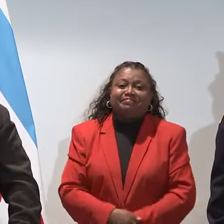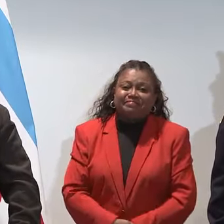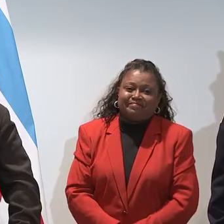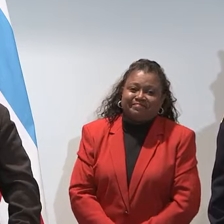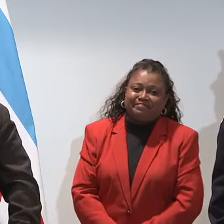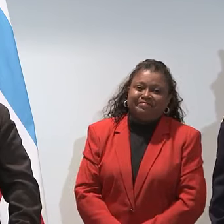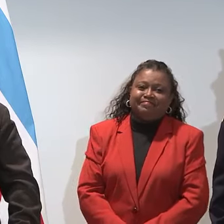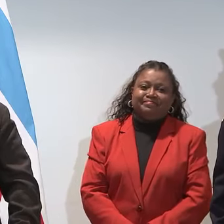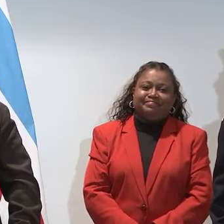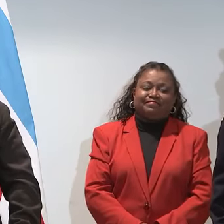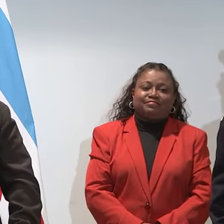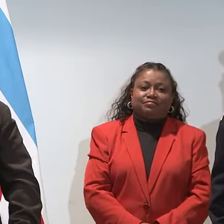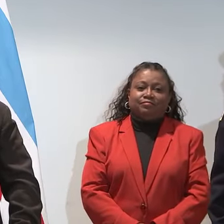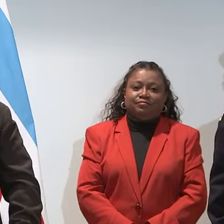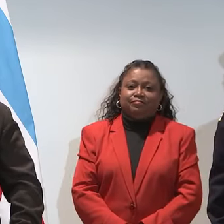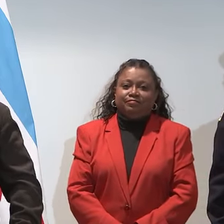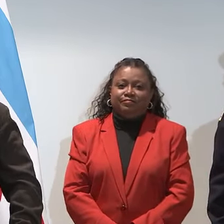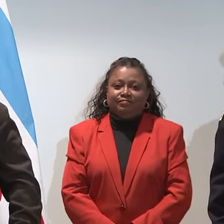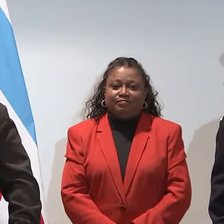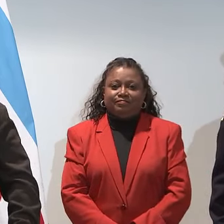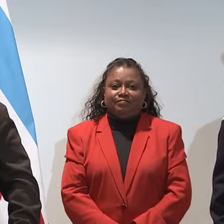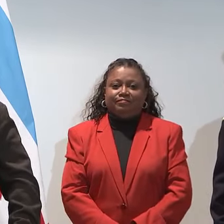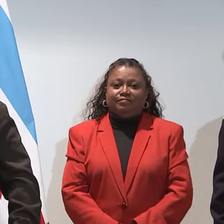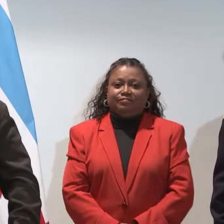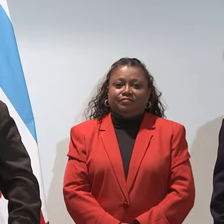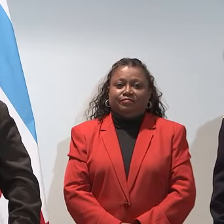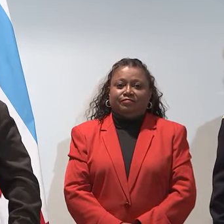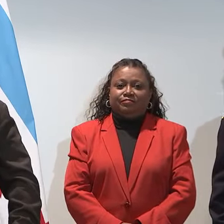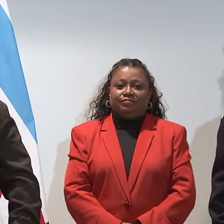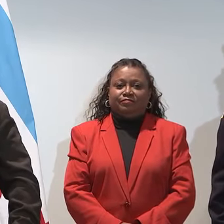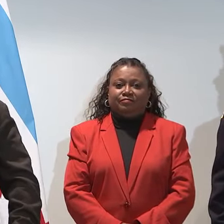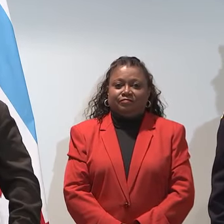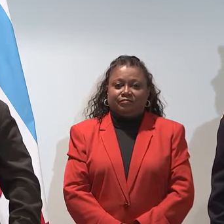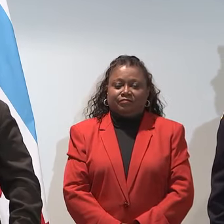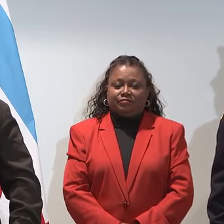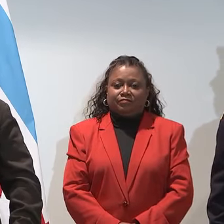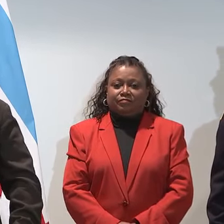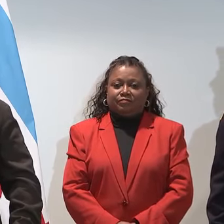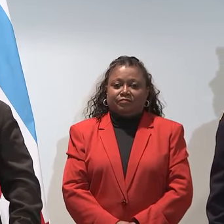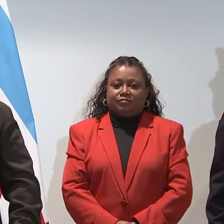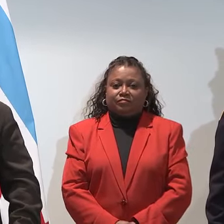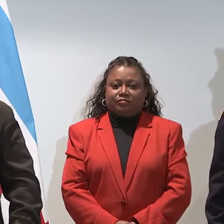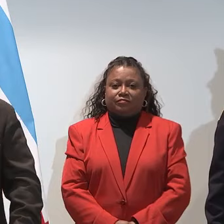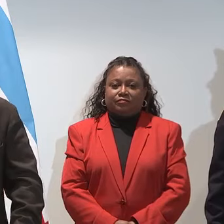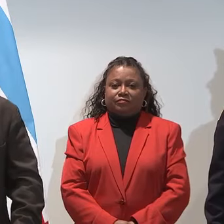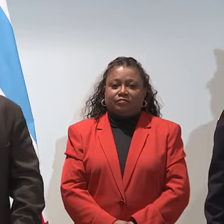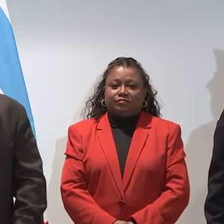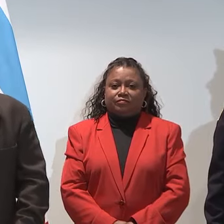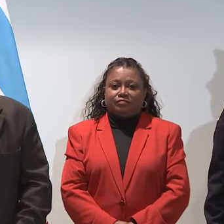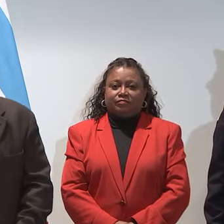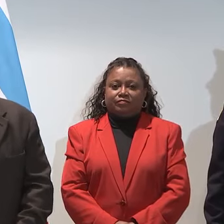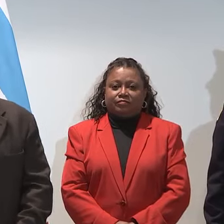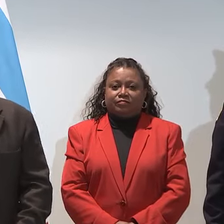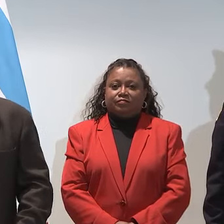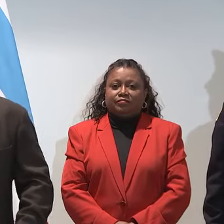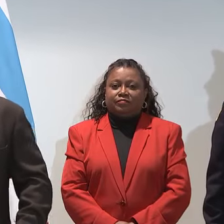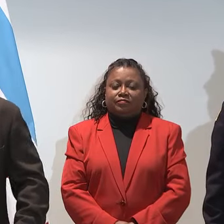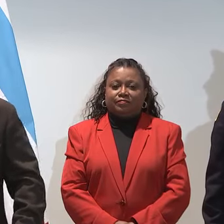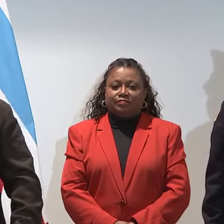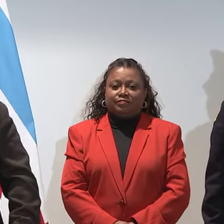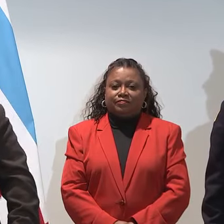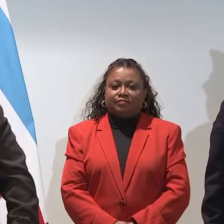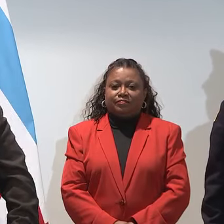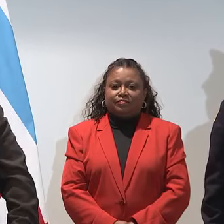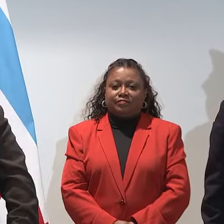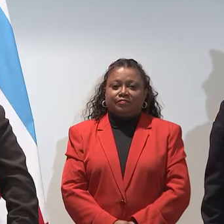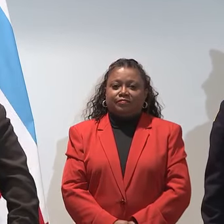es Francisco Perez. Soy uno de los directos en UCAN, una agencia que está trabajando casi más de